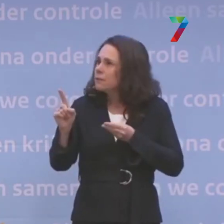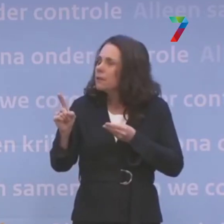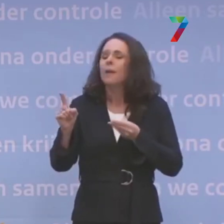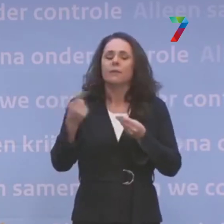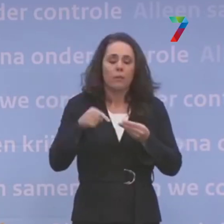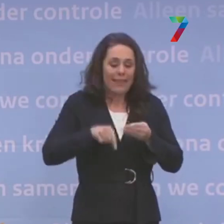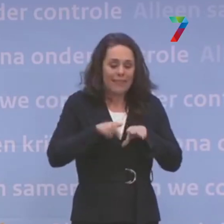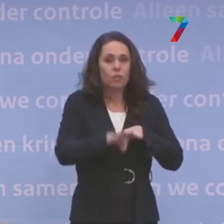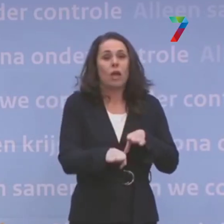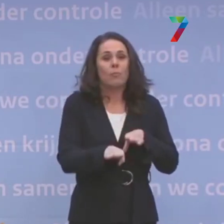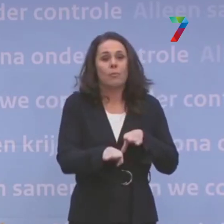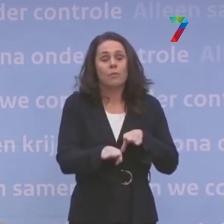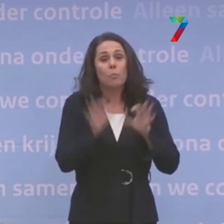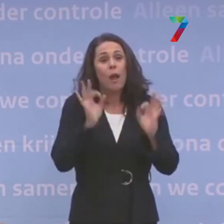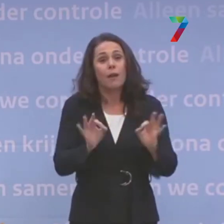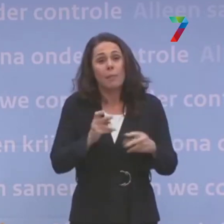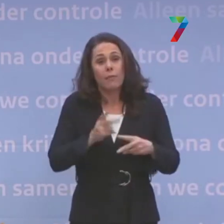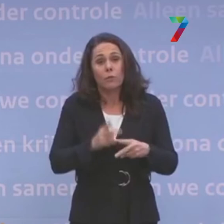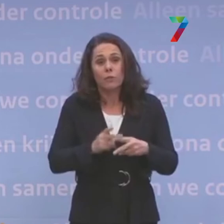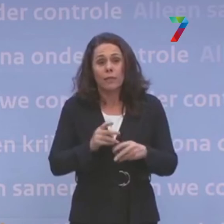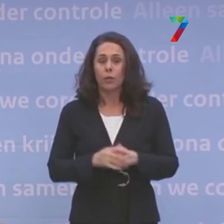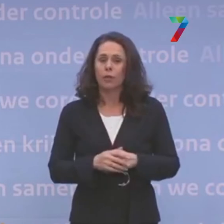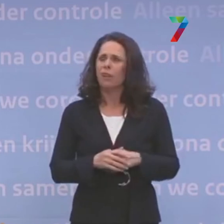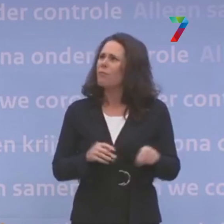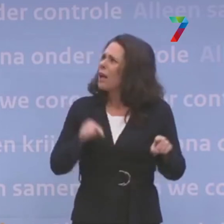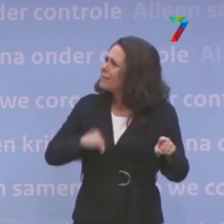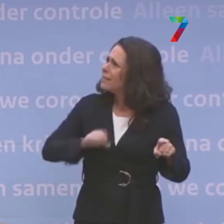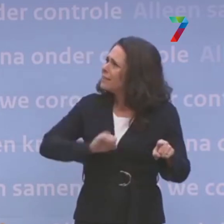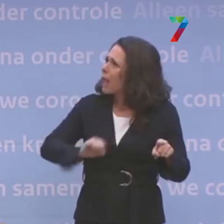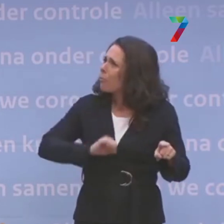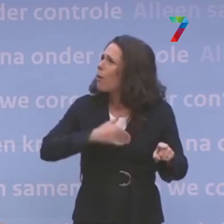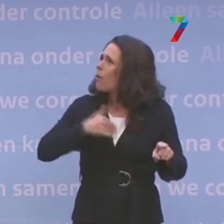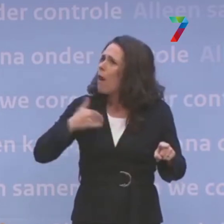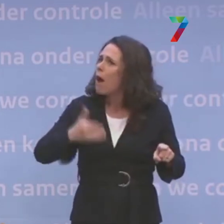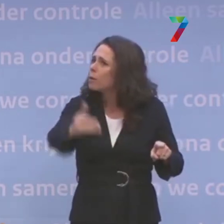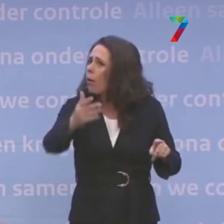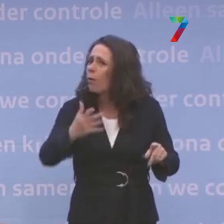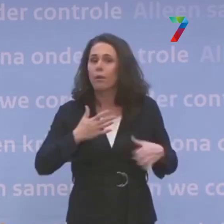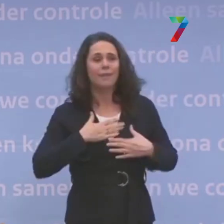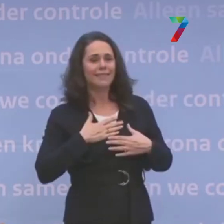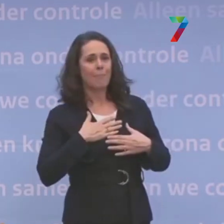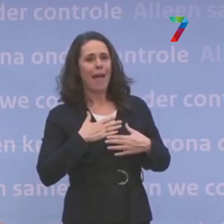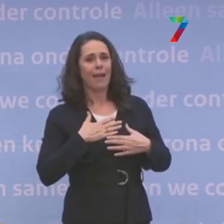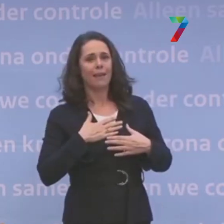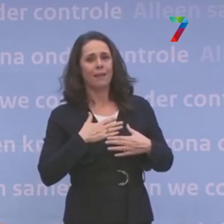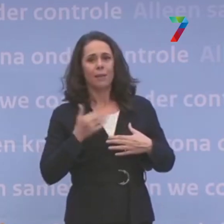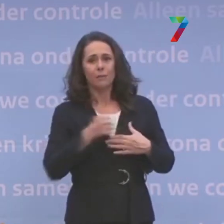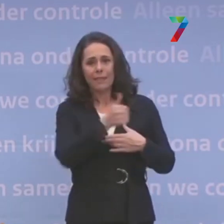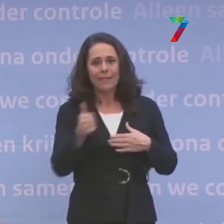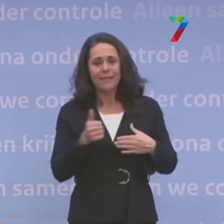belangrijk, maar ik moet het heel voorzichtig doen. Maar als het met dit tempo gaat, hoe lang gaat het dan volgens u nog duren? Dat ligt niet aan mij. Dat hebben we met z'n allen in de